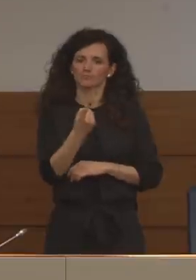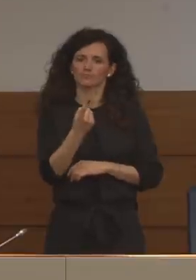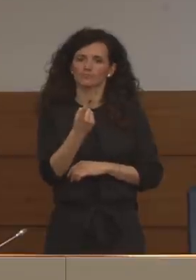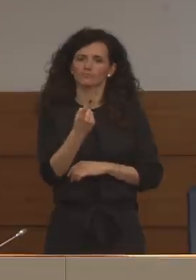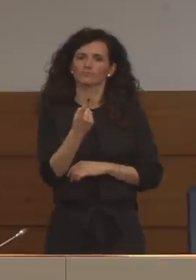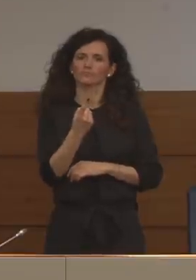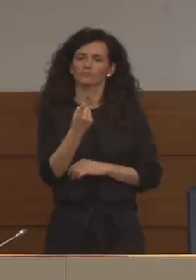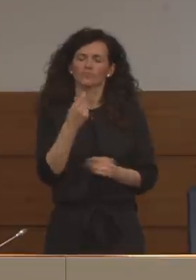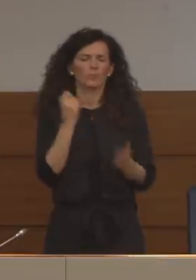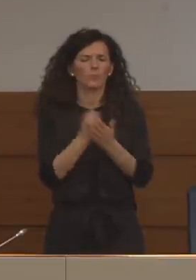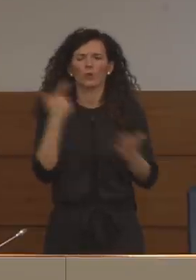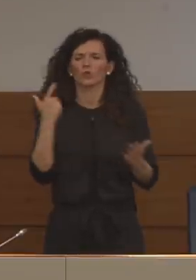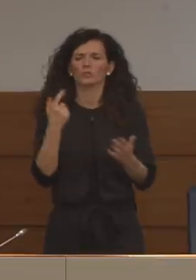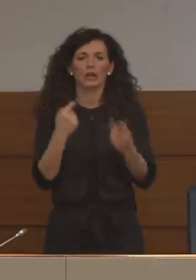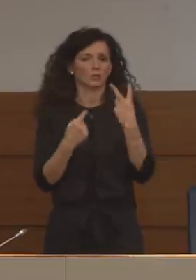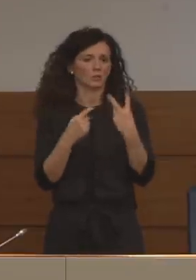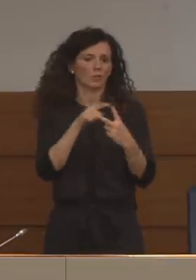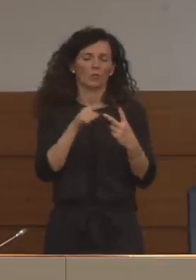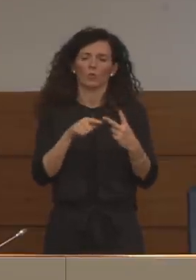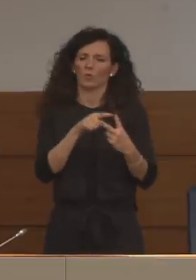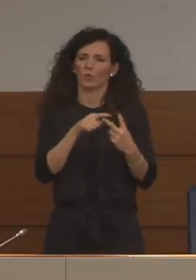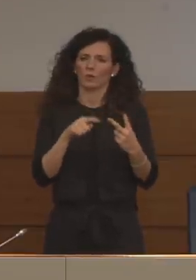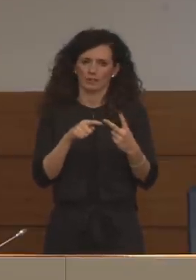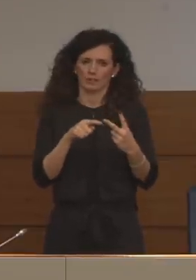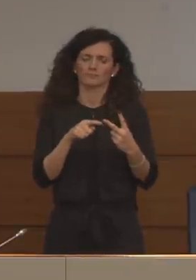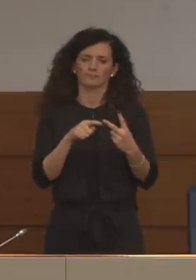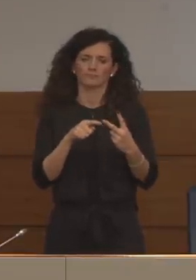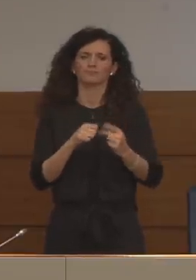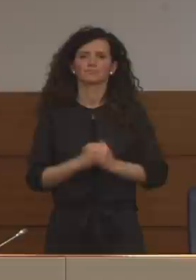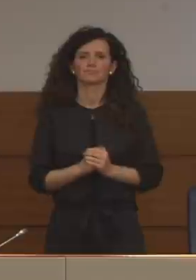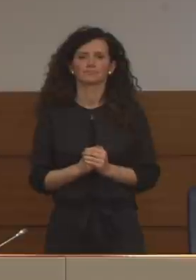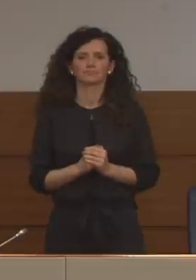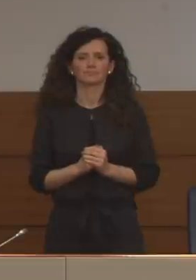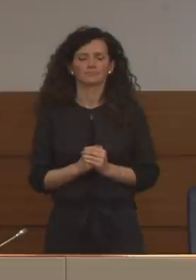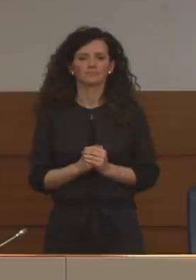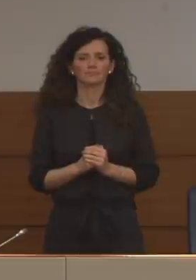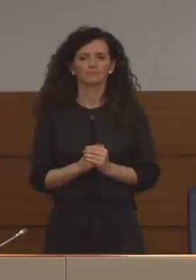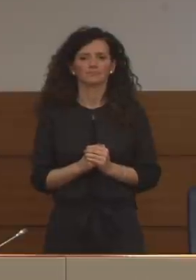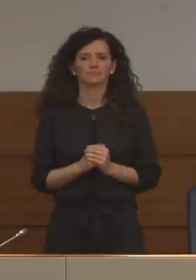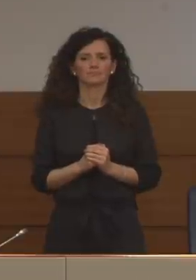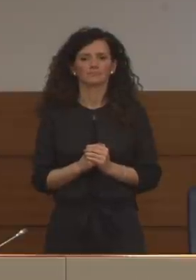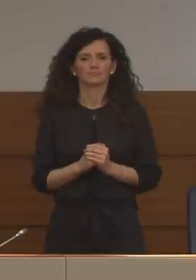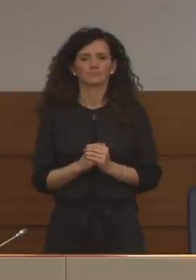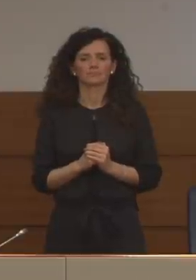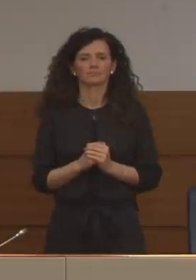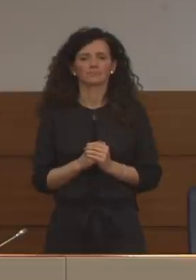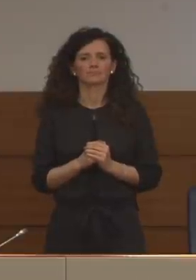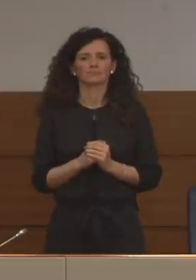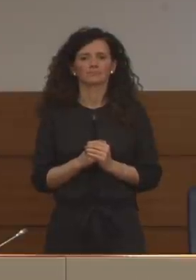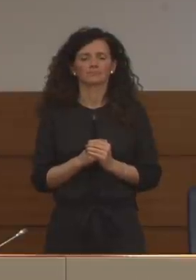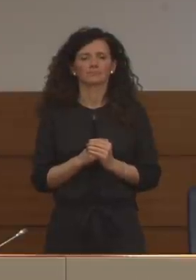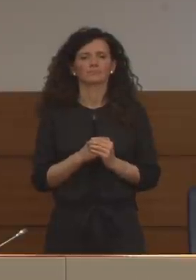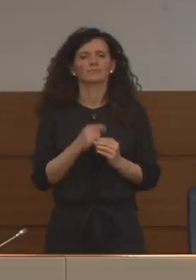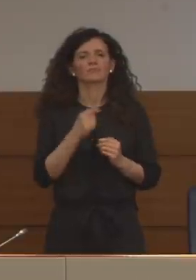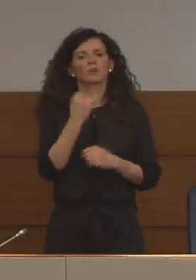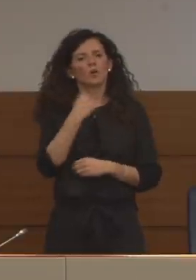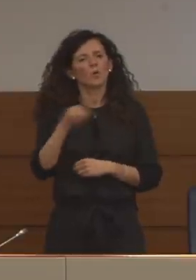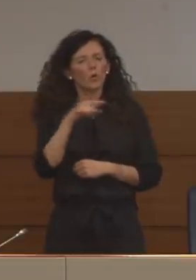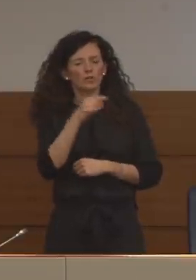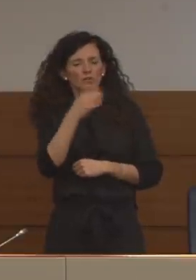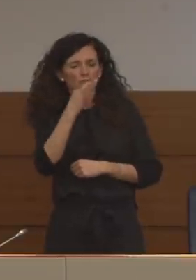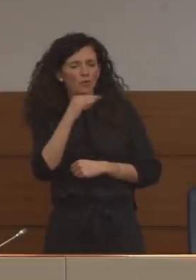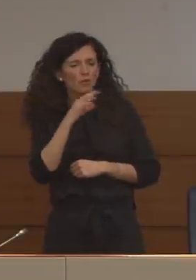aspetti straordinariamente importanti che sono parte dall ultimo il